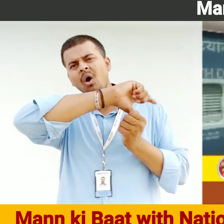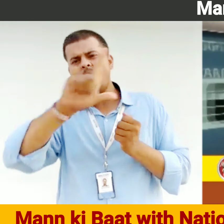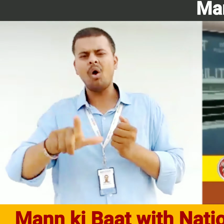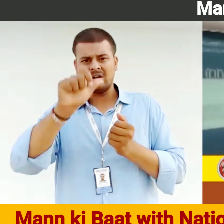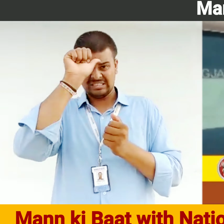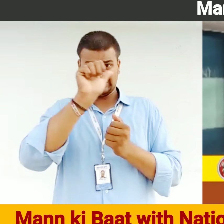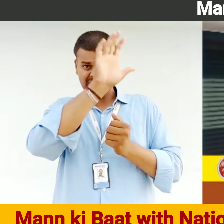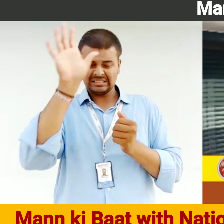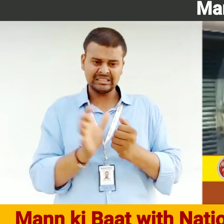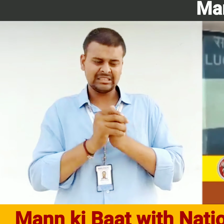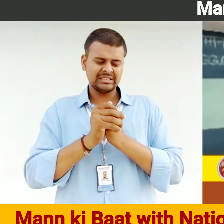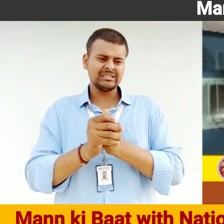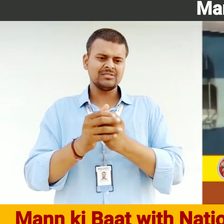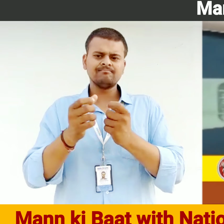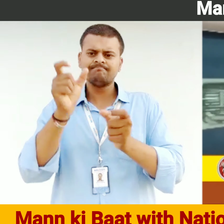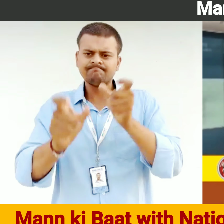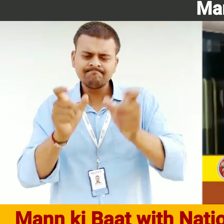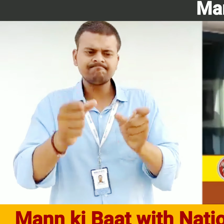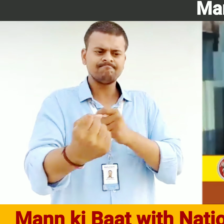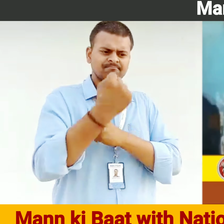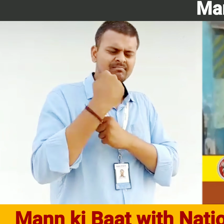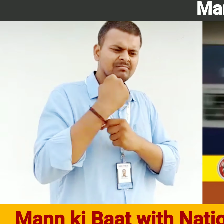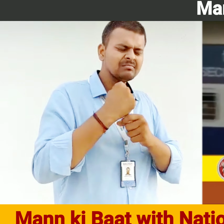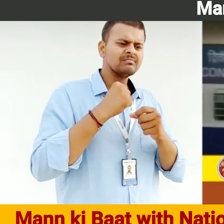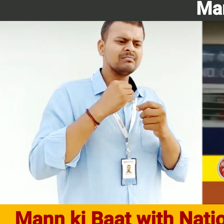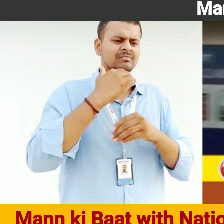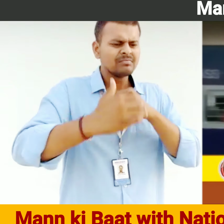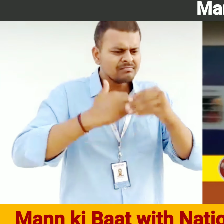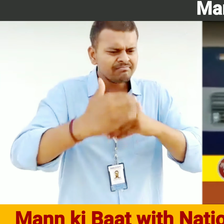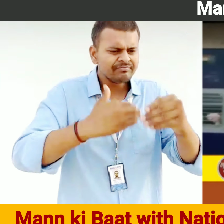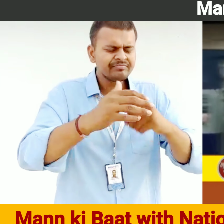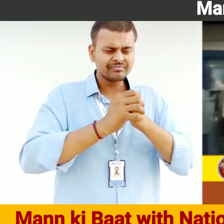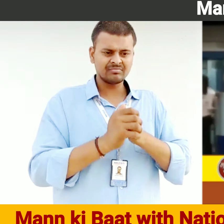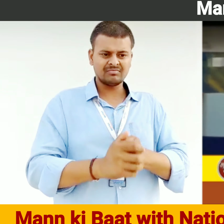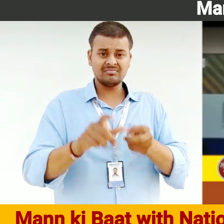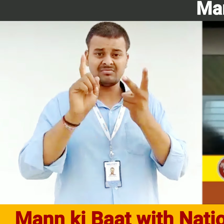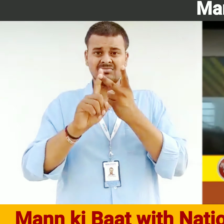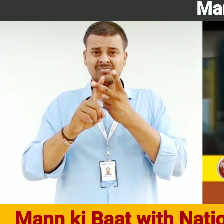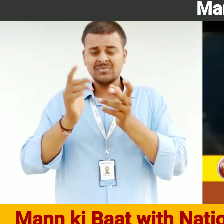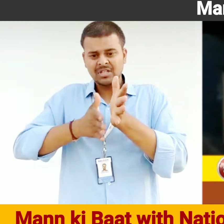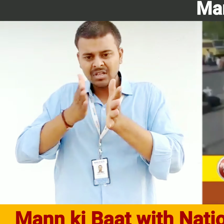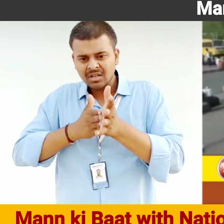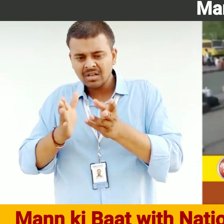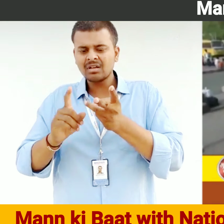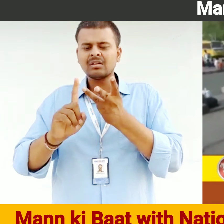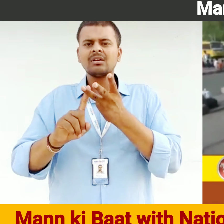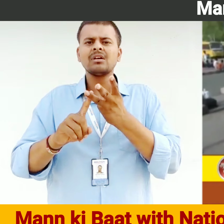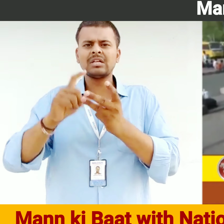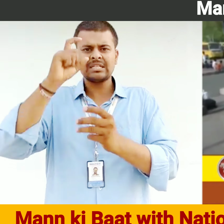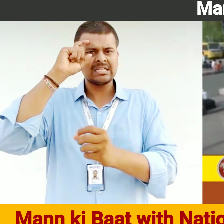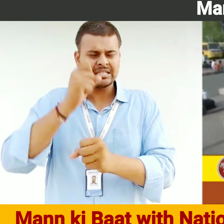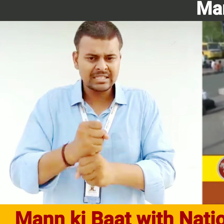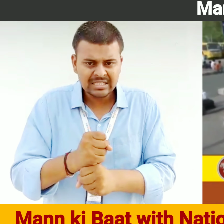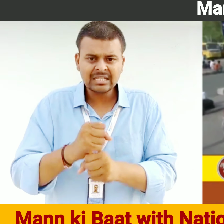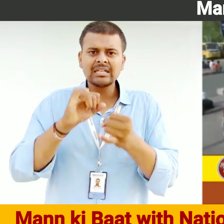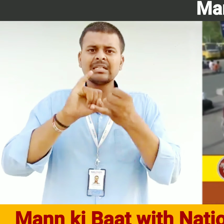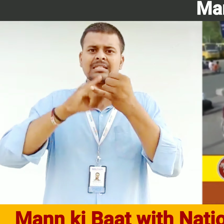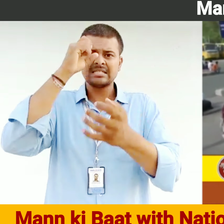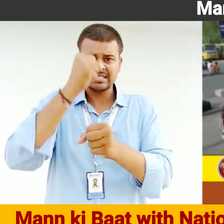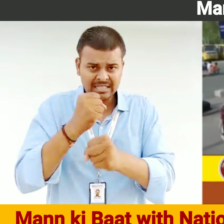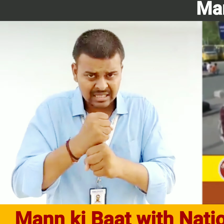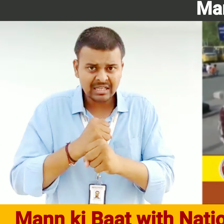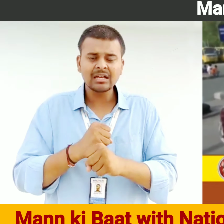स्थानीय स्वराज की संस्थाएं हो, हर कोई दिन रात मेहनत कर रहे हैं। जिस प्रकार रेलवे